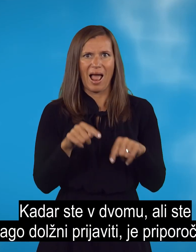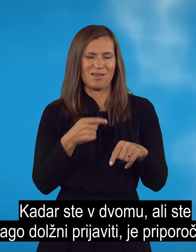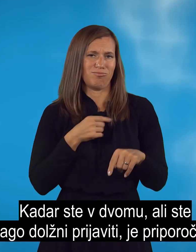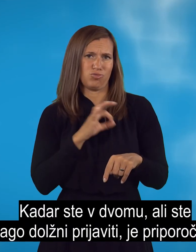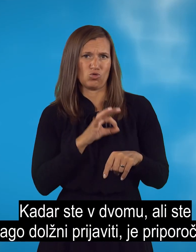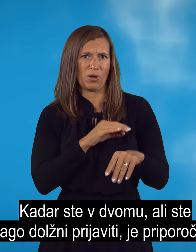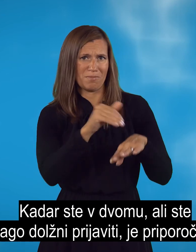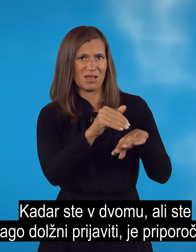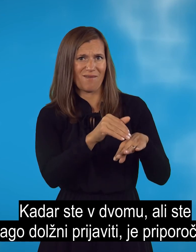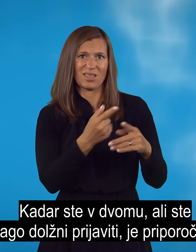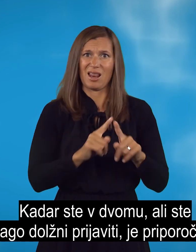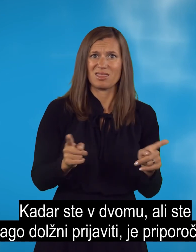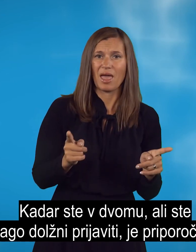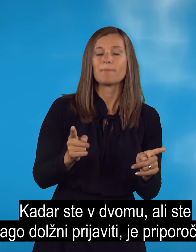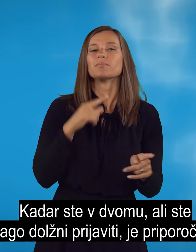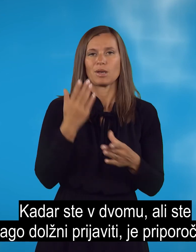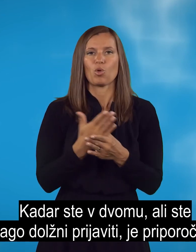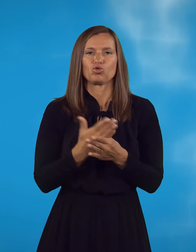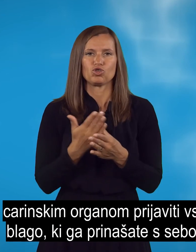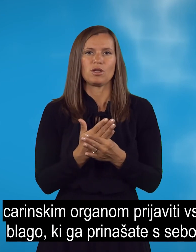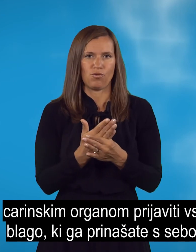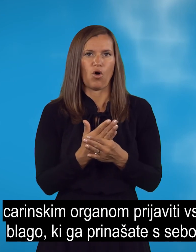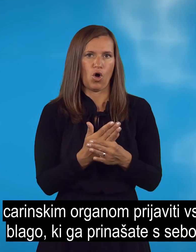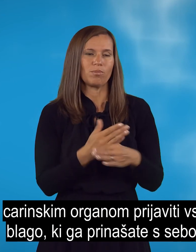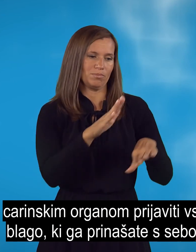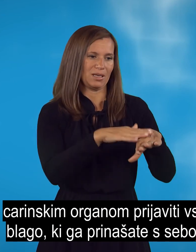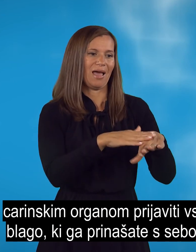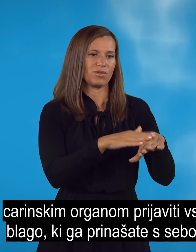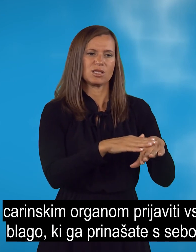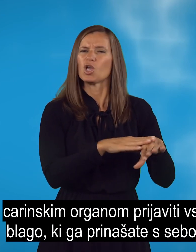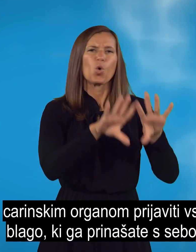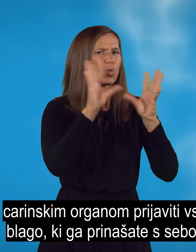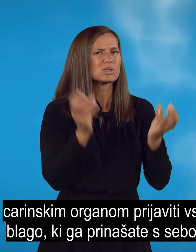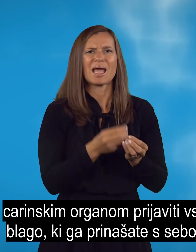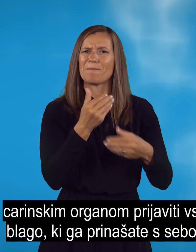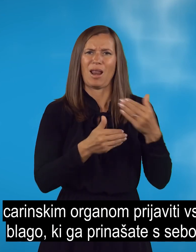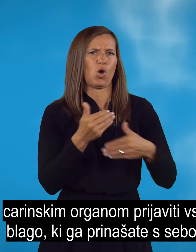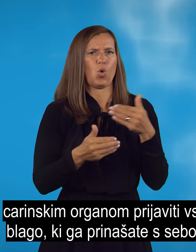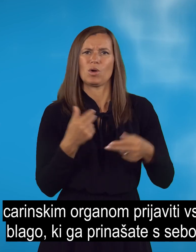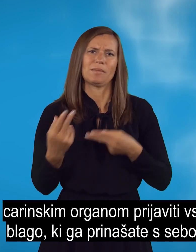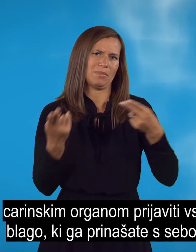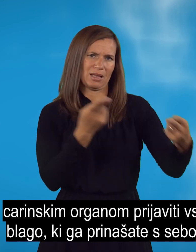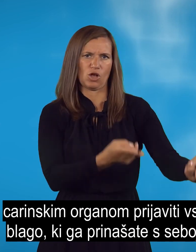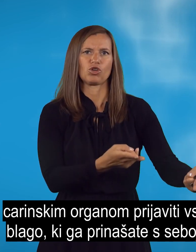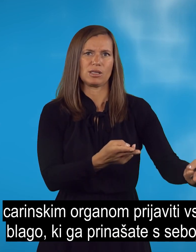blago dolžni prijaviti, je priporočljivo carinskim organom prijaviti vse blago, ki ga prinašate s seboj.